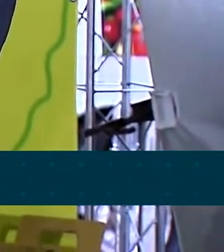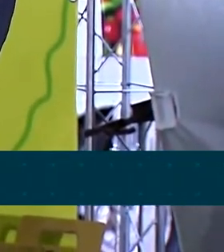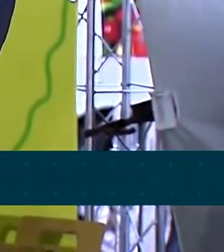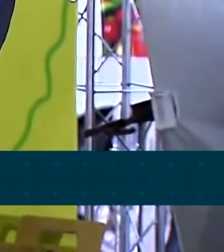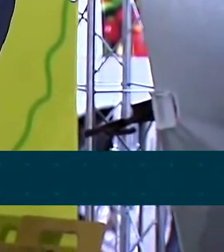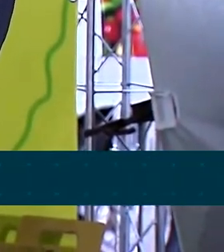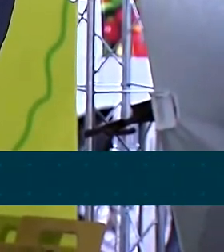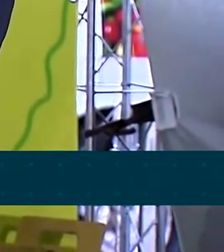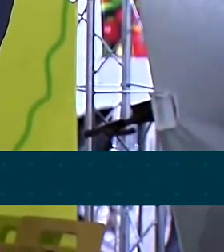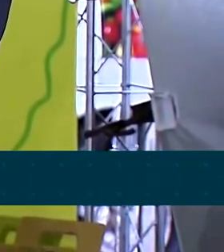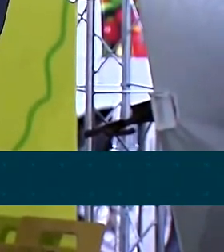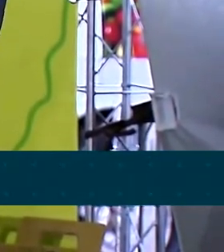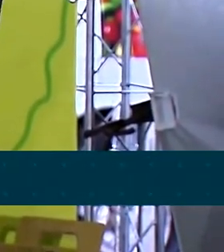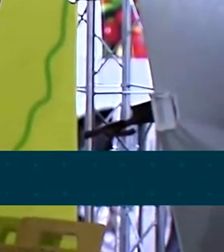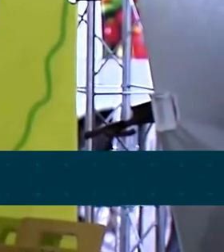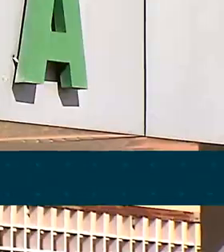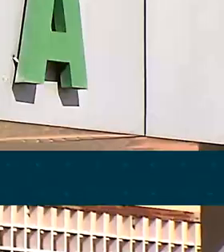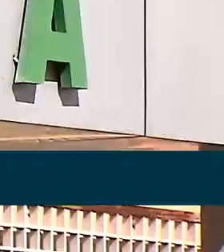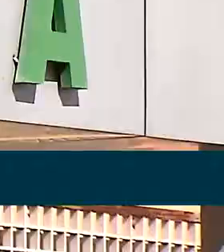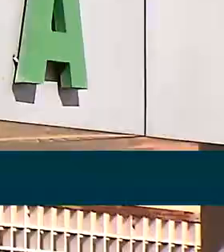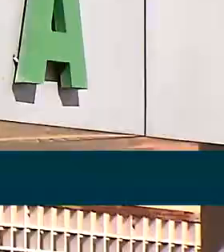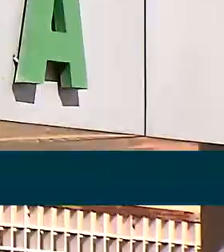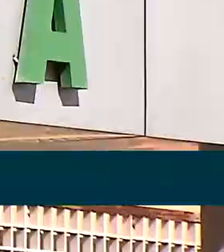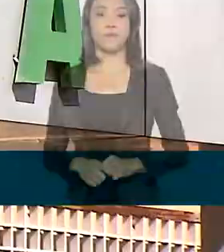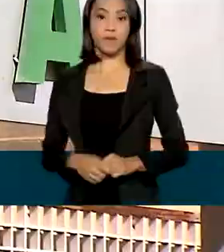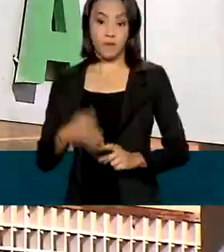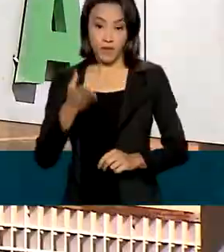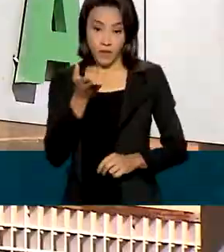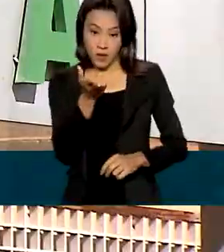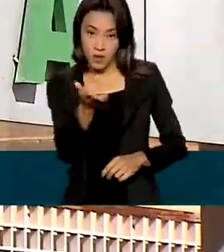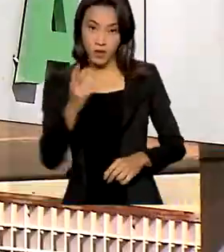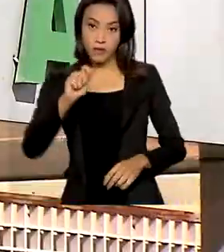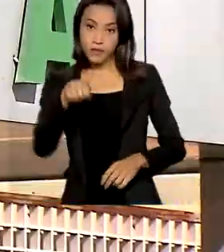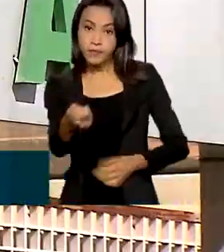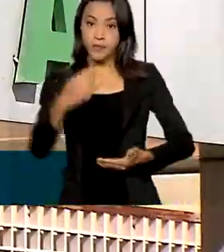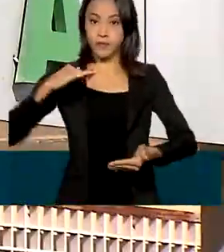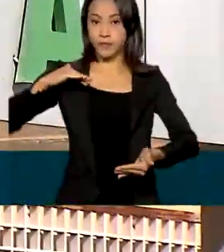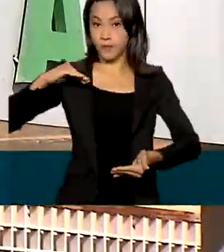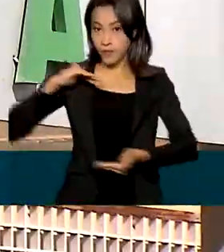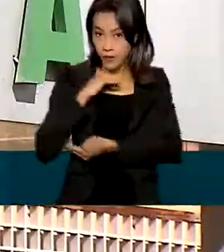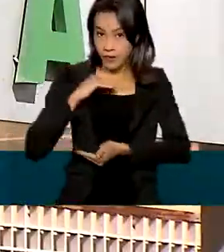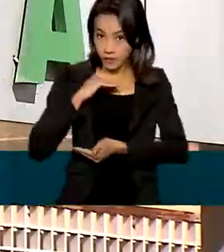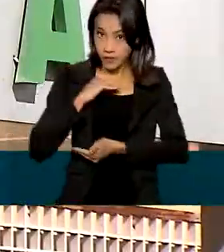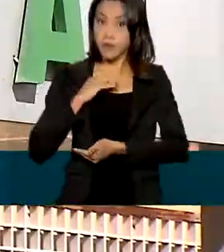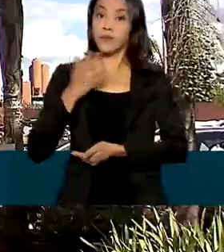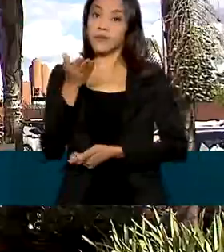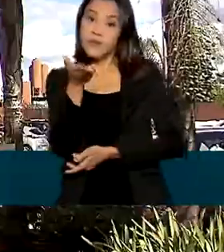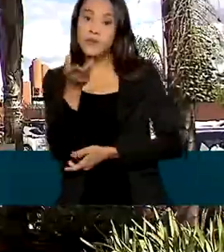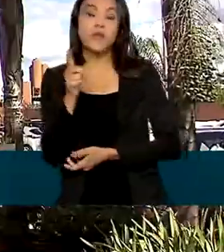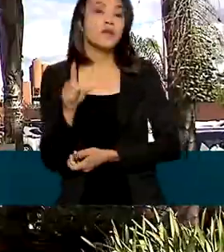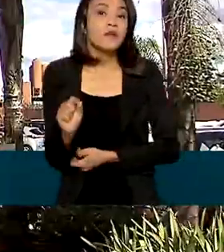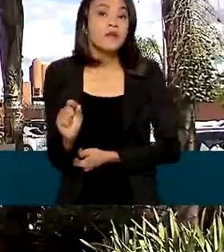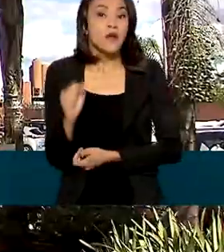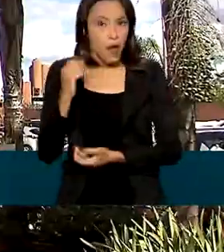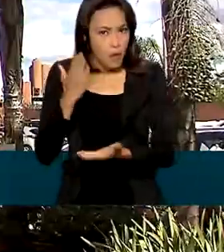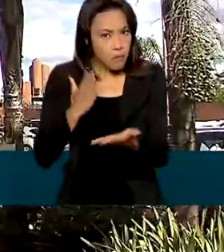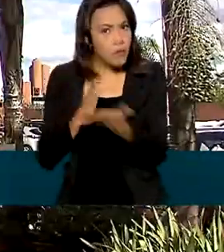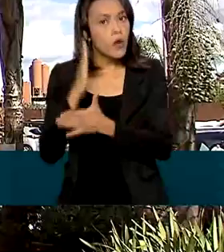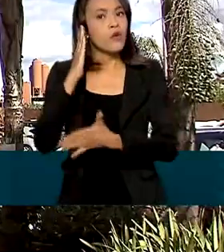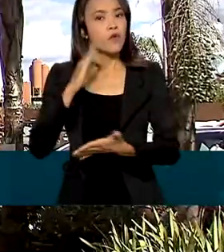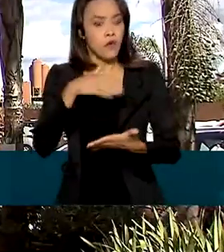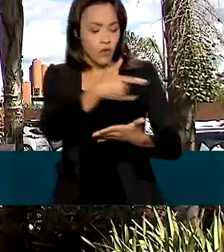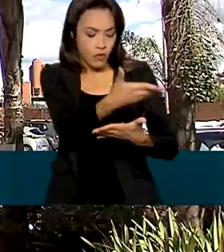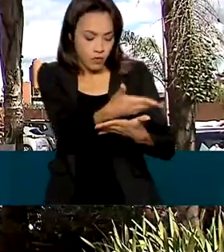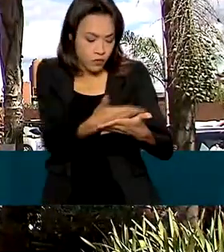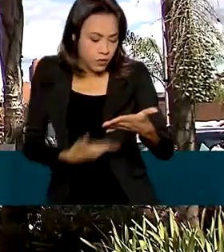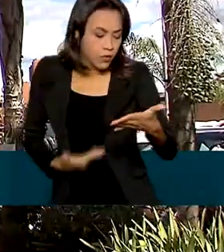milhões de brasileiros. A Agência Nacional de Vigilância Sanitária, Anvisa, aprovou o registro do